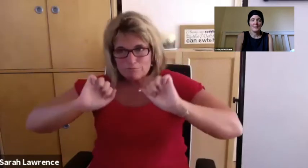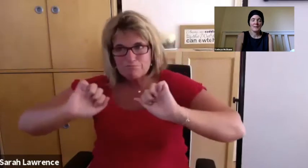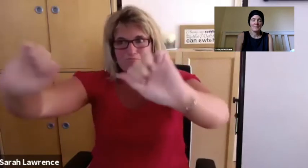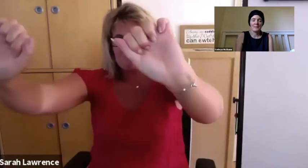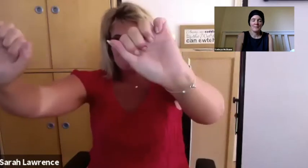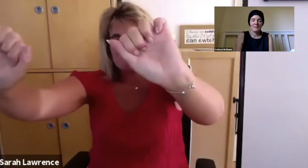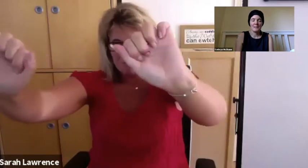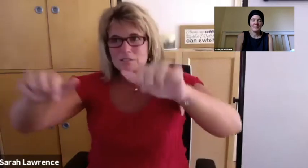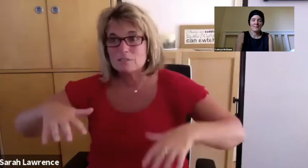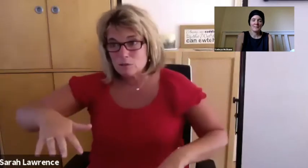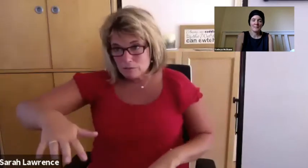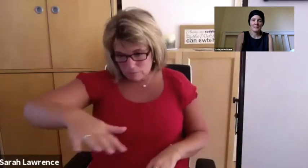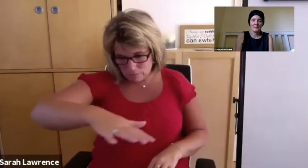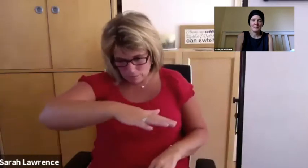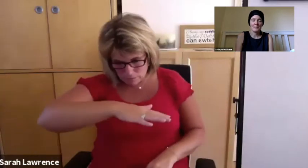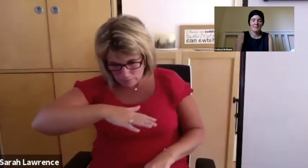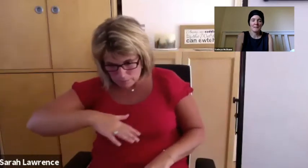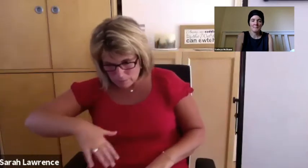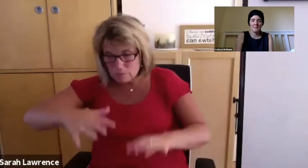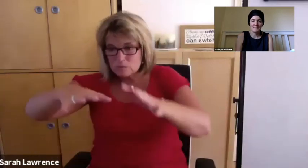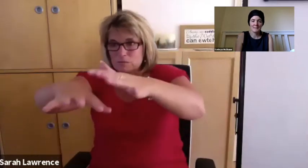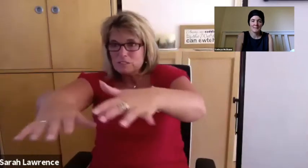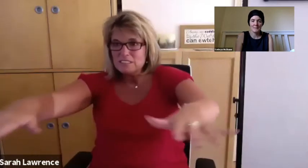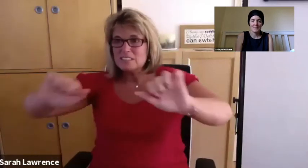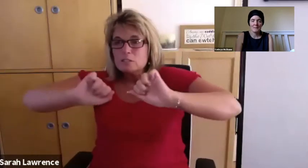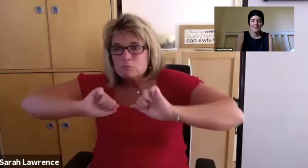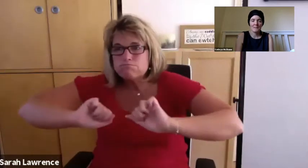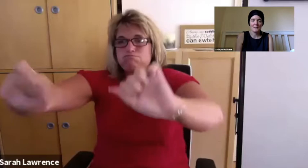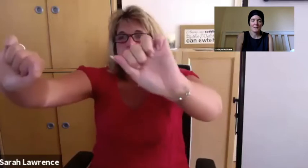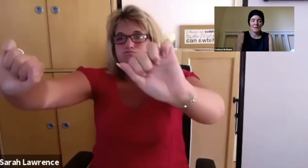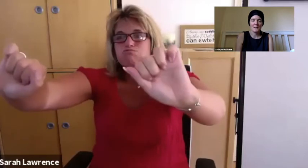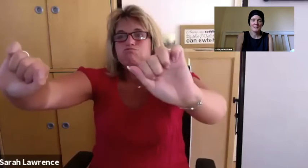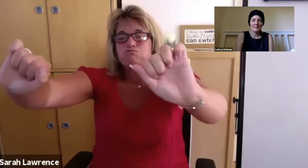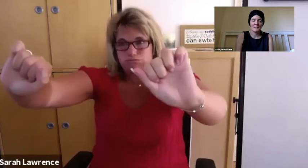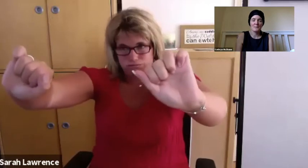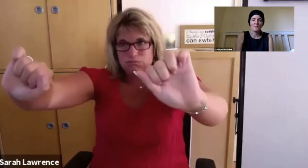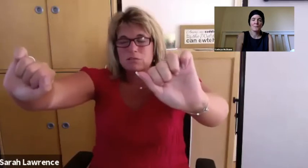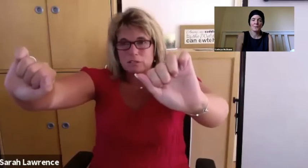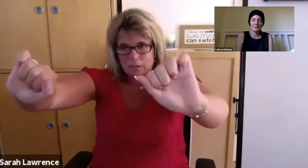Yn diffyn ac yn cadw pethau bant. Felly dyma'r glad a dyma'r môr